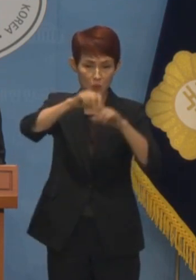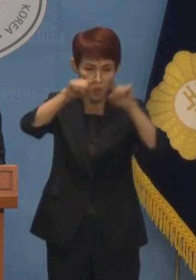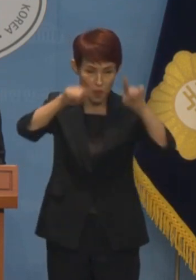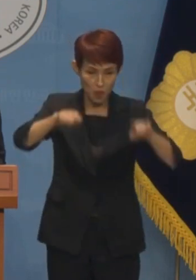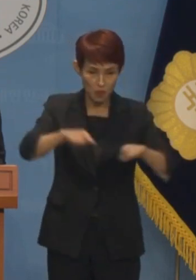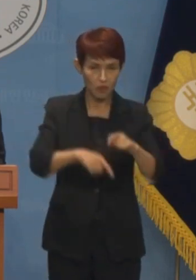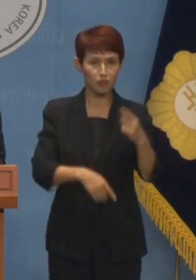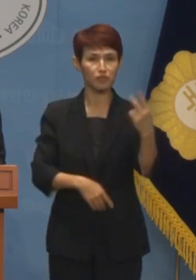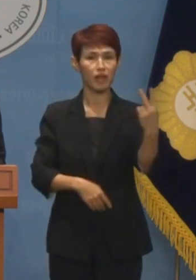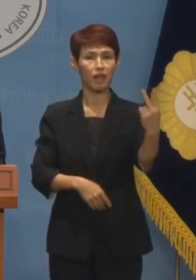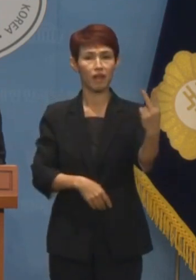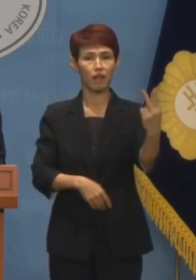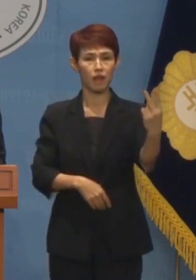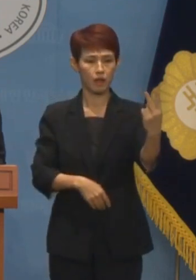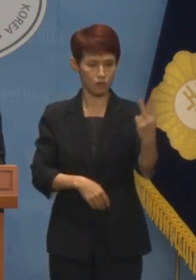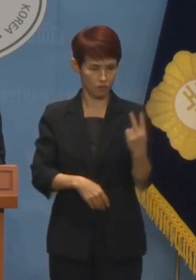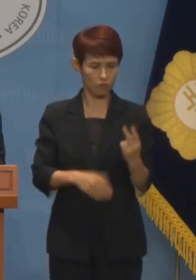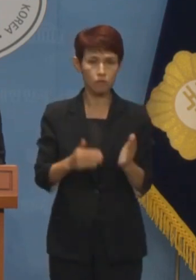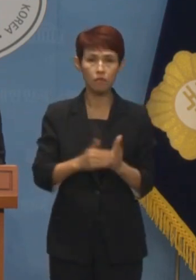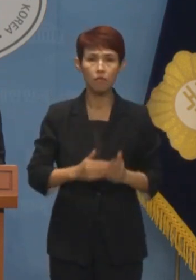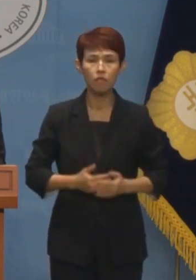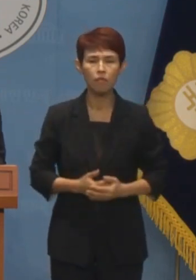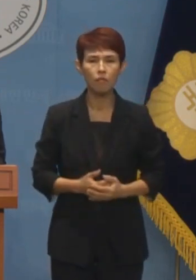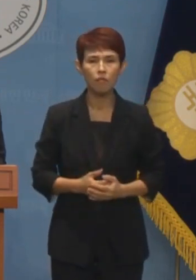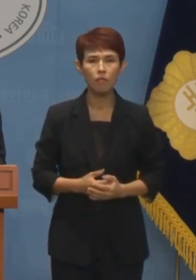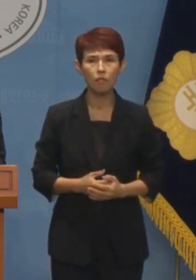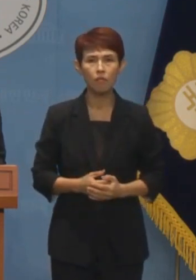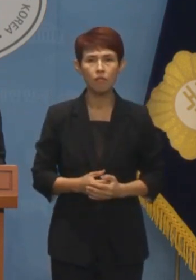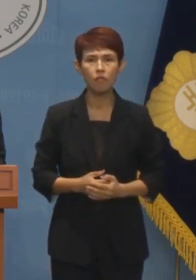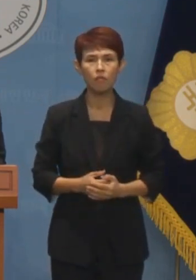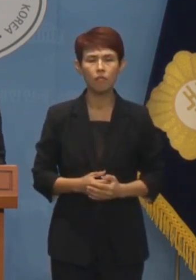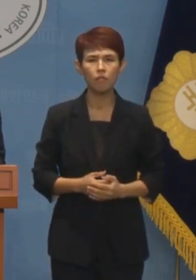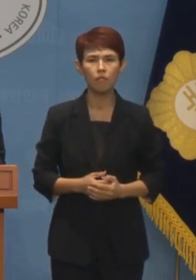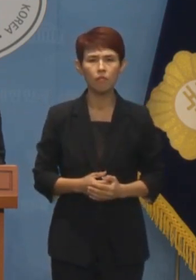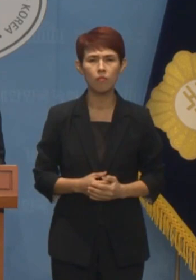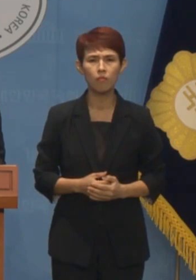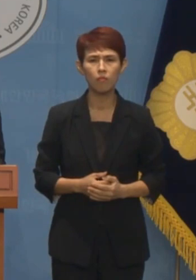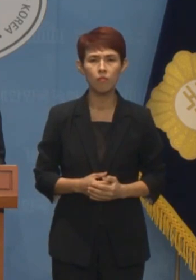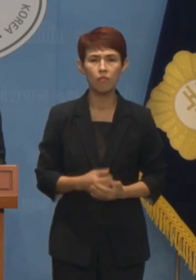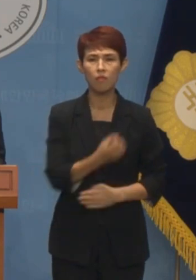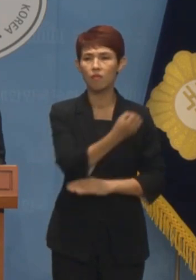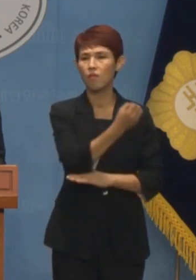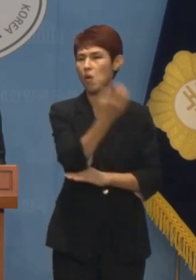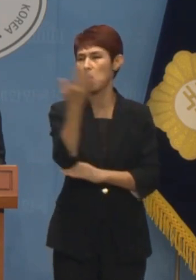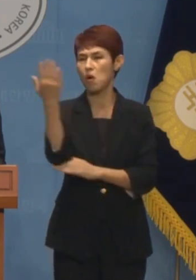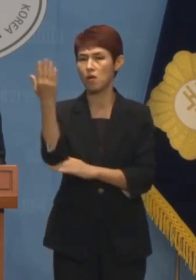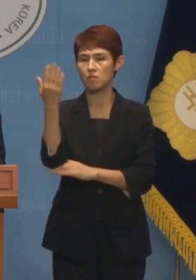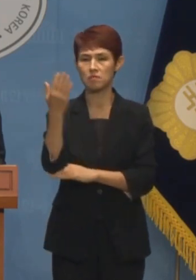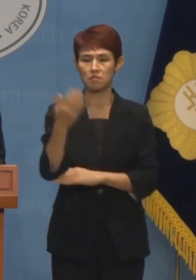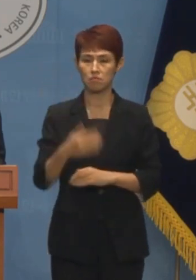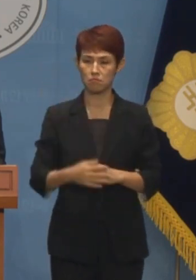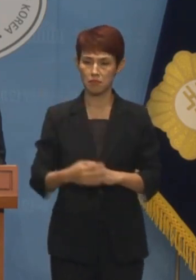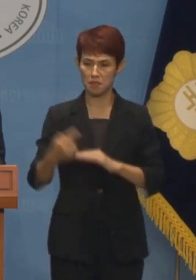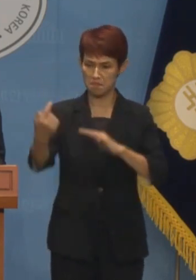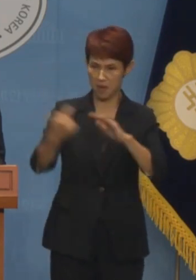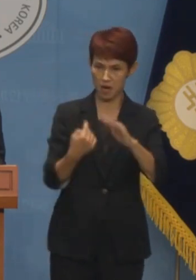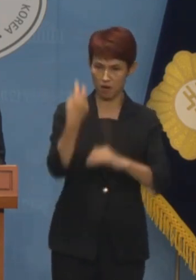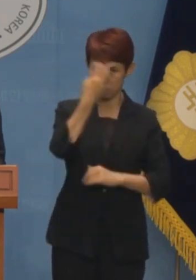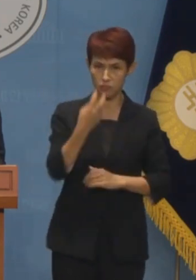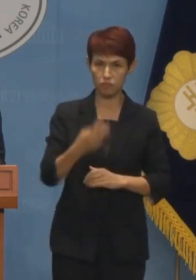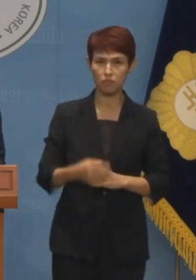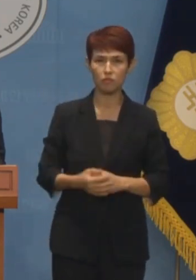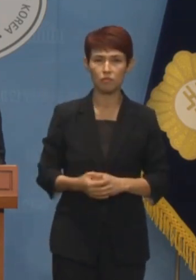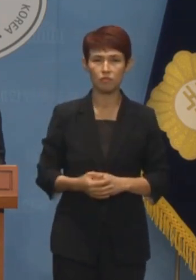딱 두 장만 공개했습니다 그래놓고 언론을 통해 현장 검증과 9일